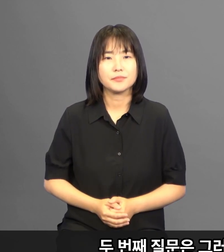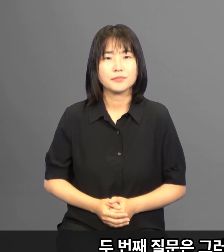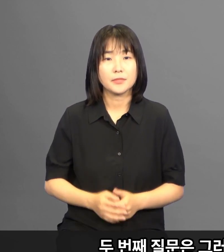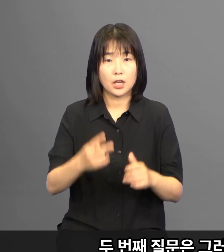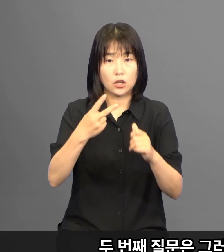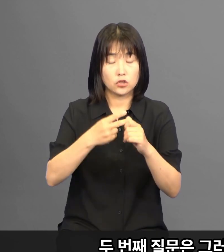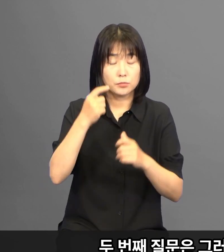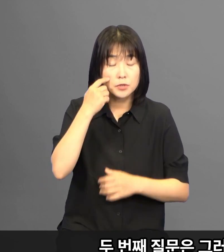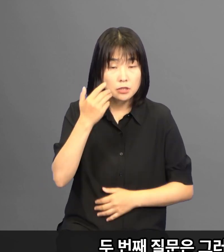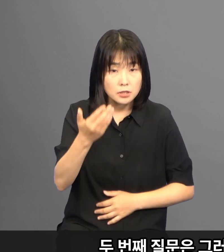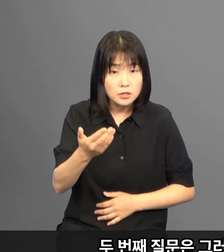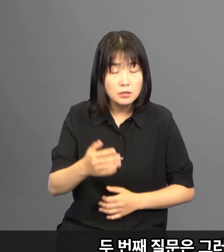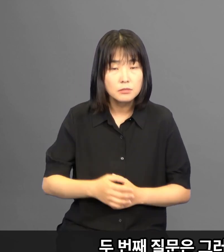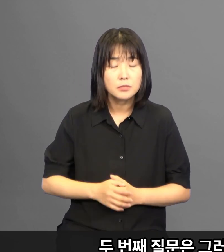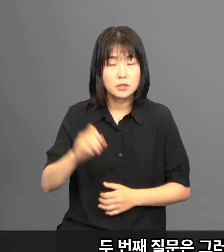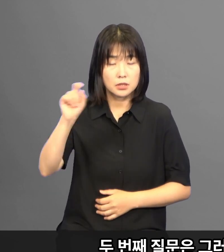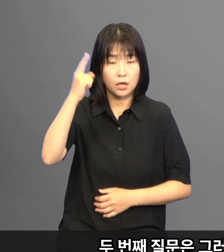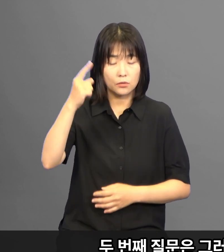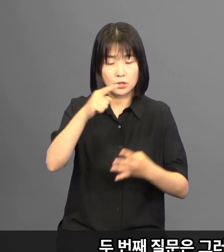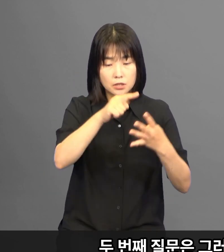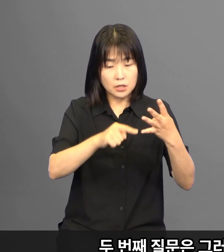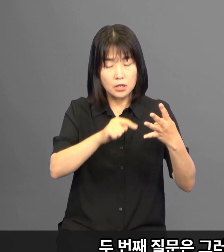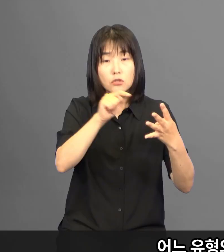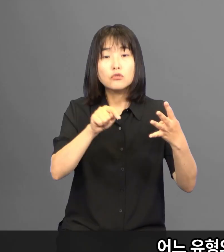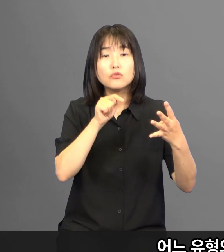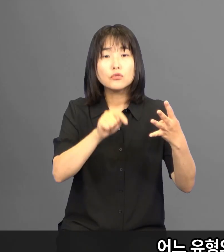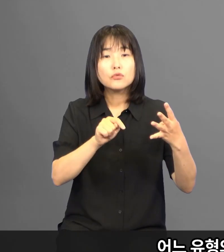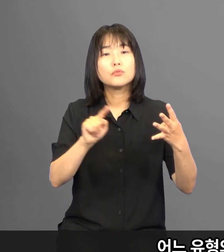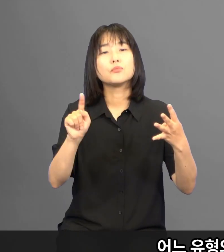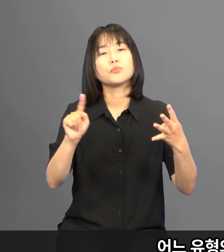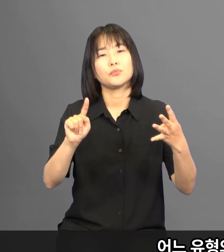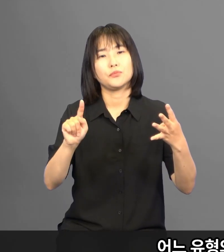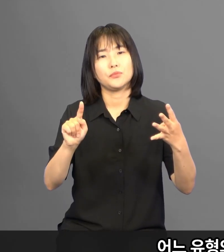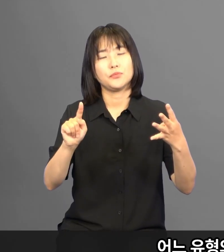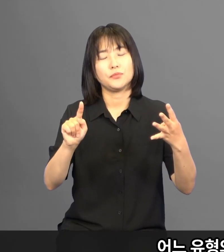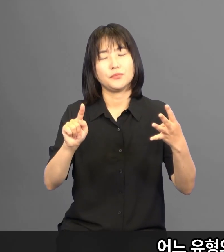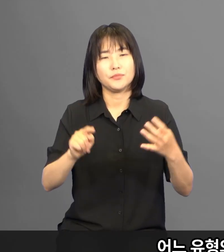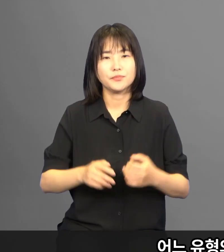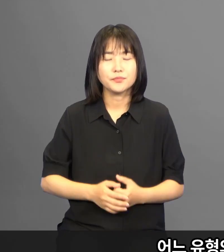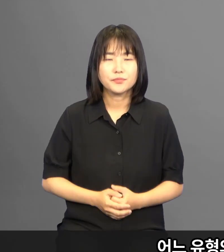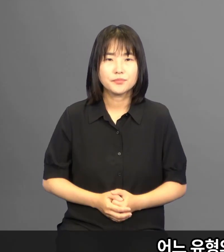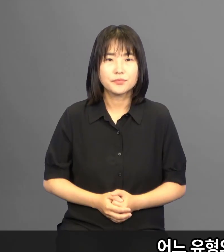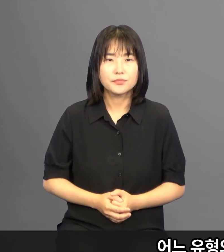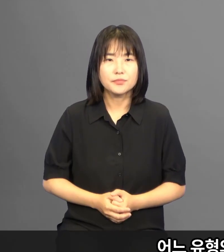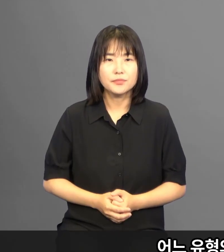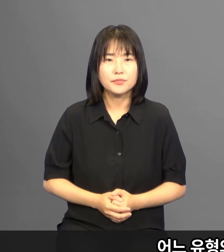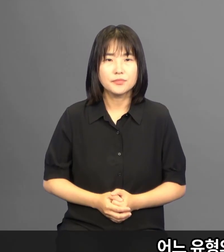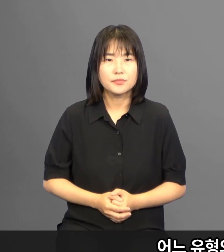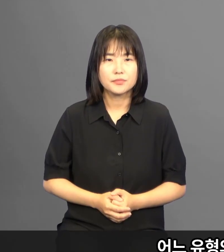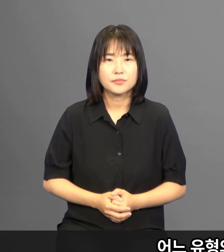질문은, 그러면 다윗은 이 4가지 중에 어느 유형의 부모였을까요?